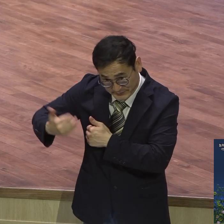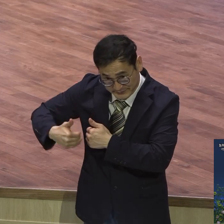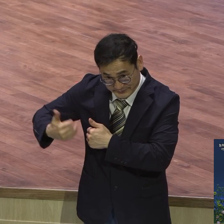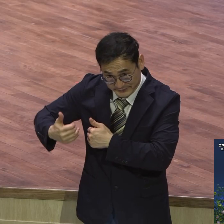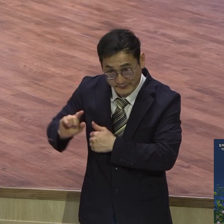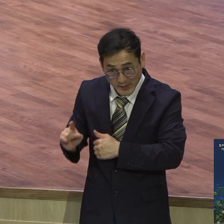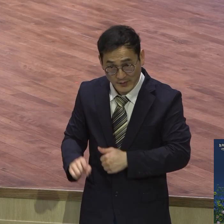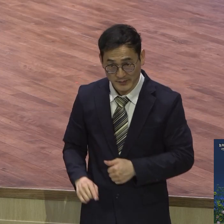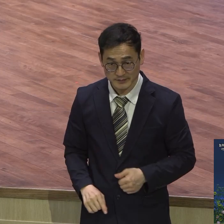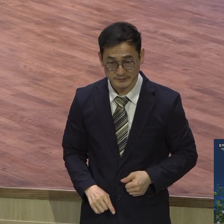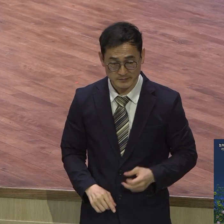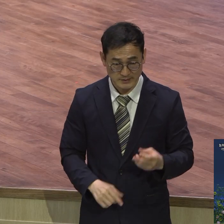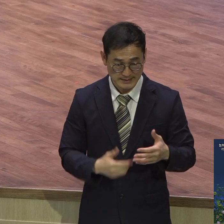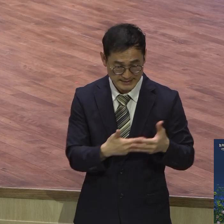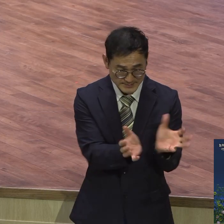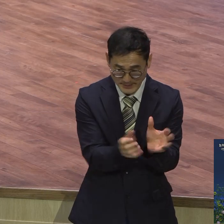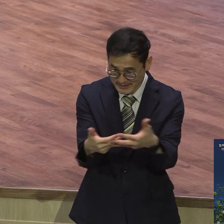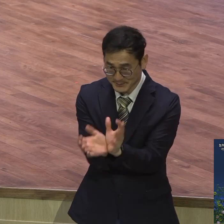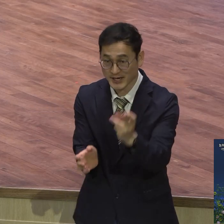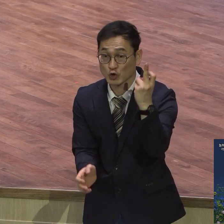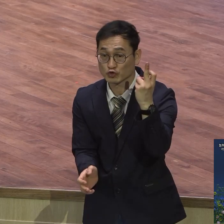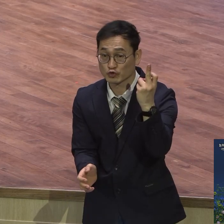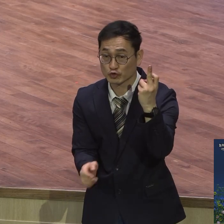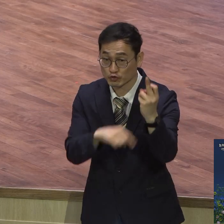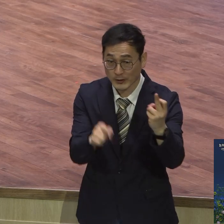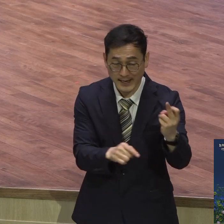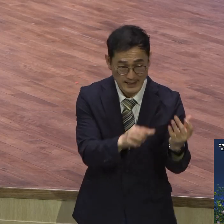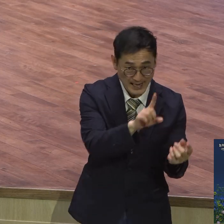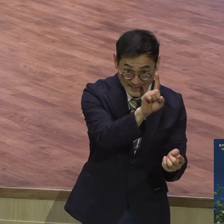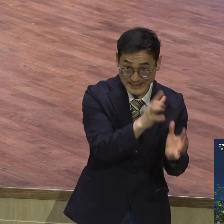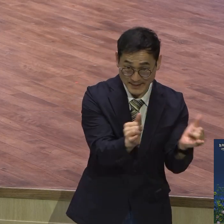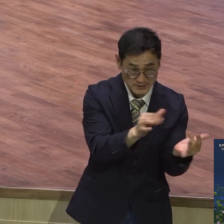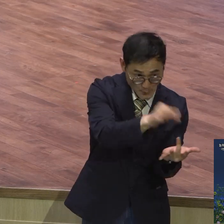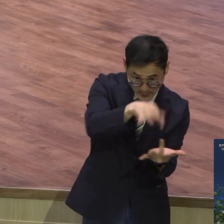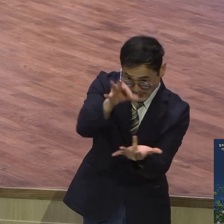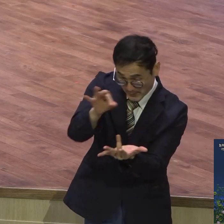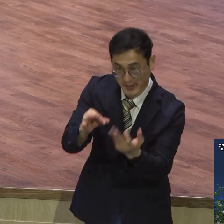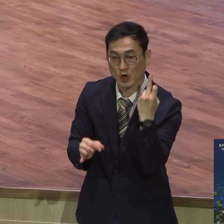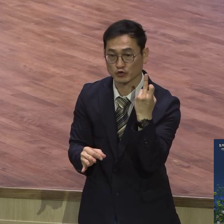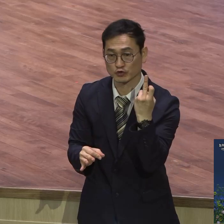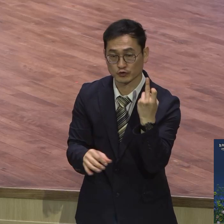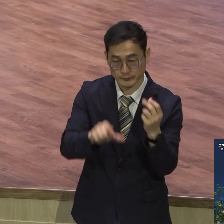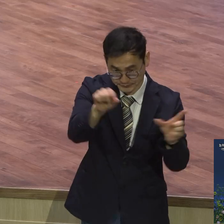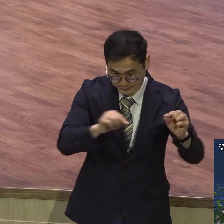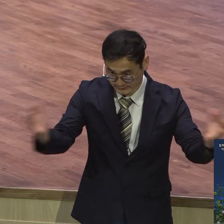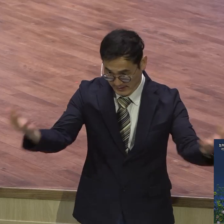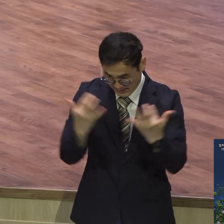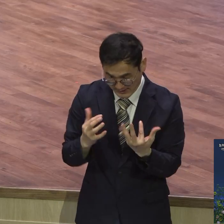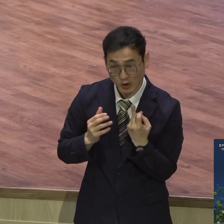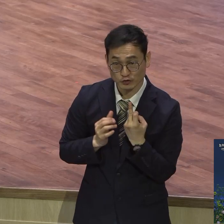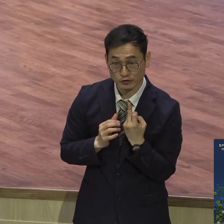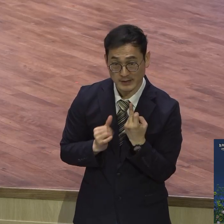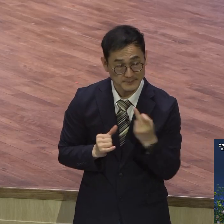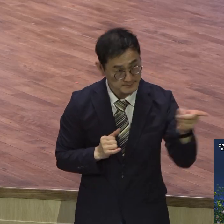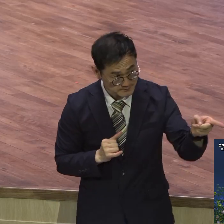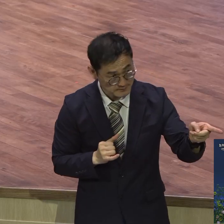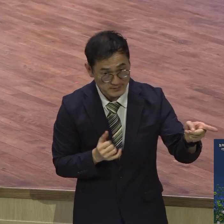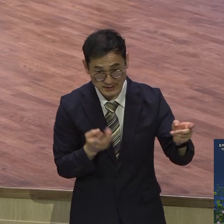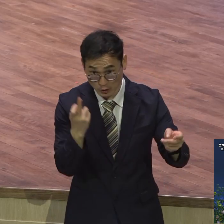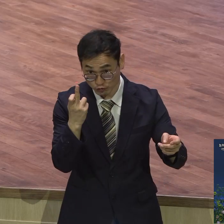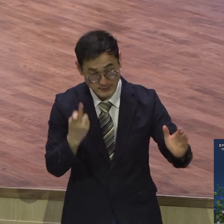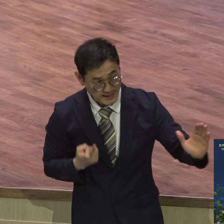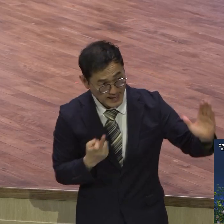열두 집화 중에서 대표로 한 명씩 뽑아 열두 명을 저 가난 안에 들어가는데 저